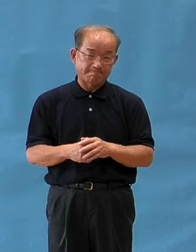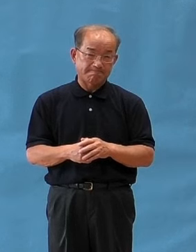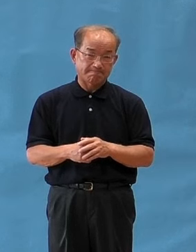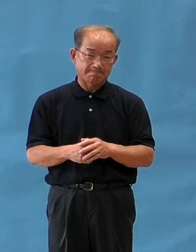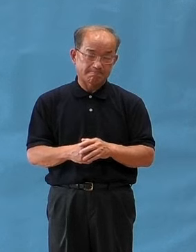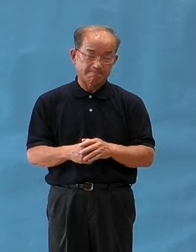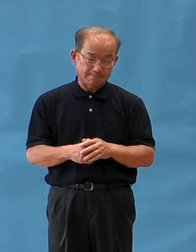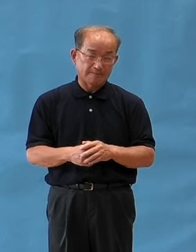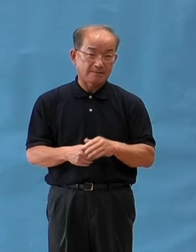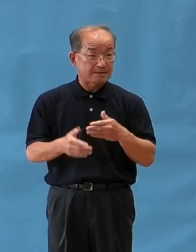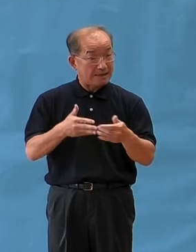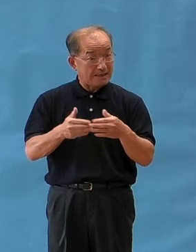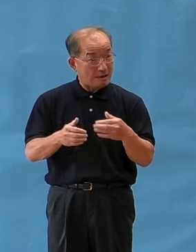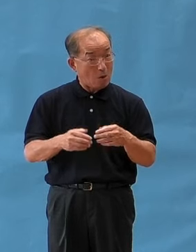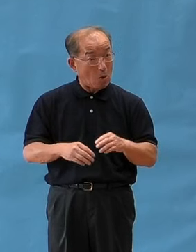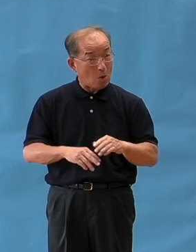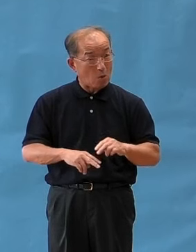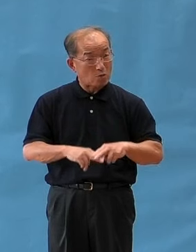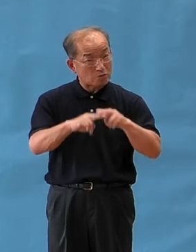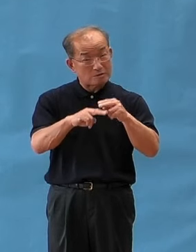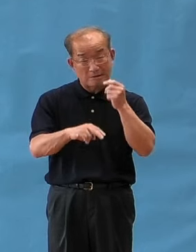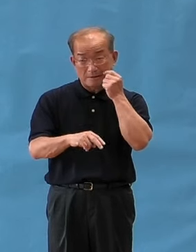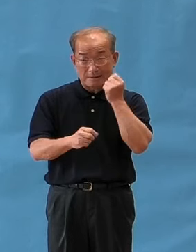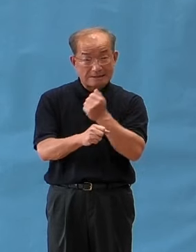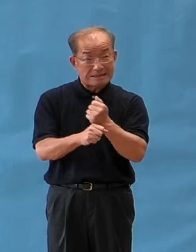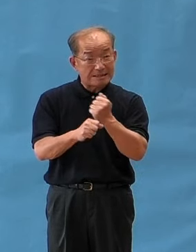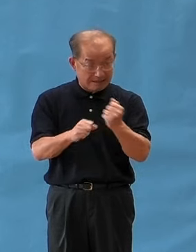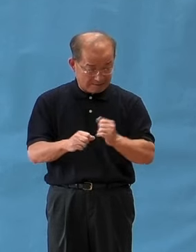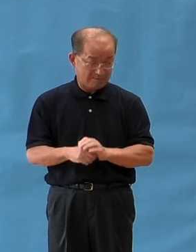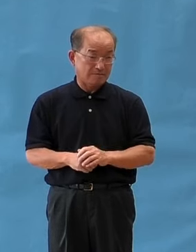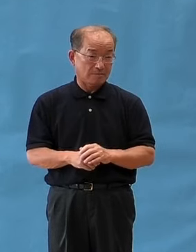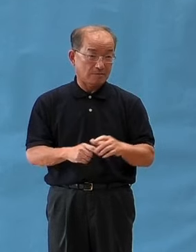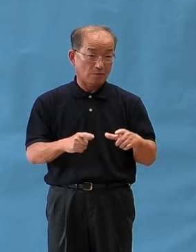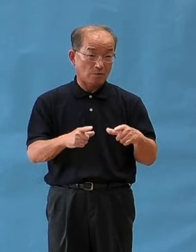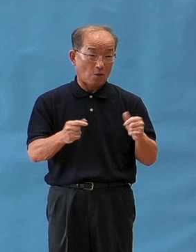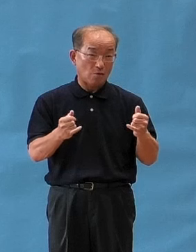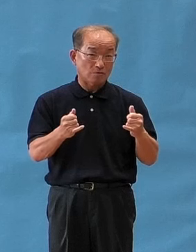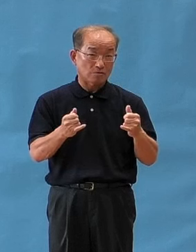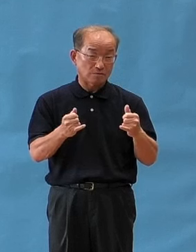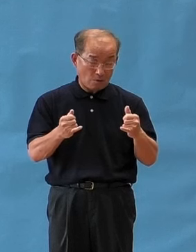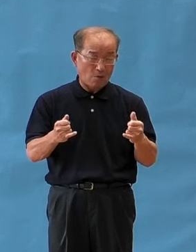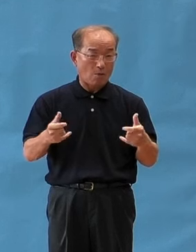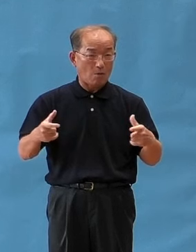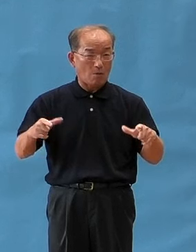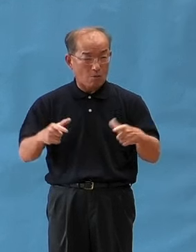せて、日本という国の子供をどんどん減らしていって、日本を滅ぼそうとしているのか